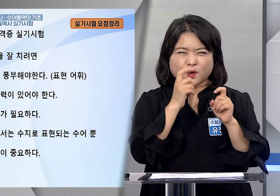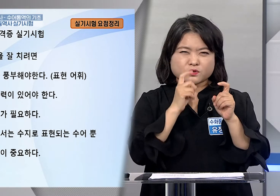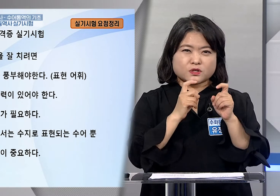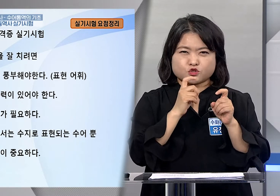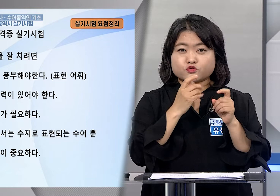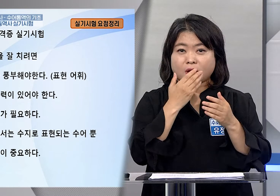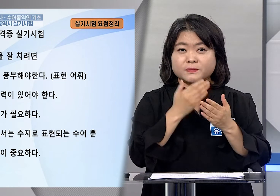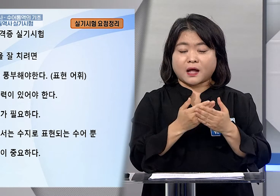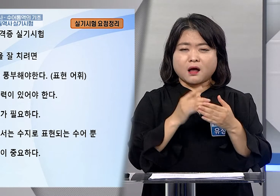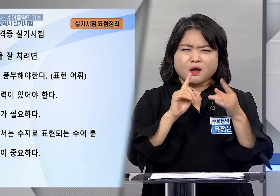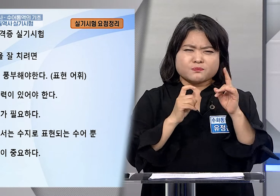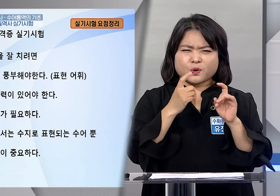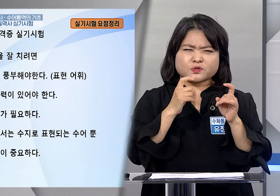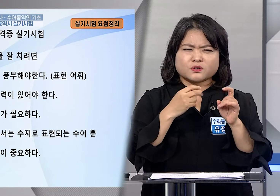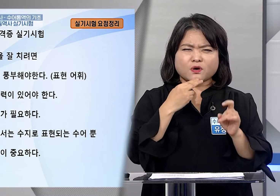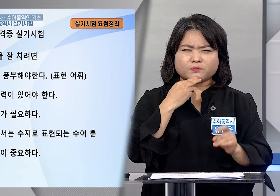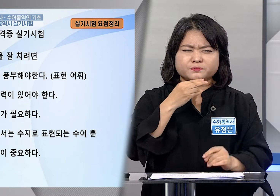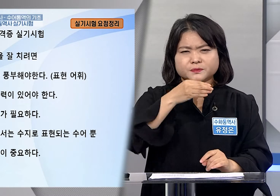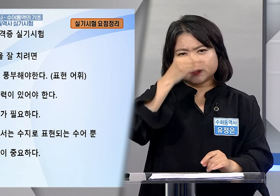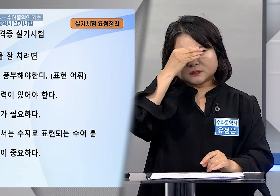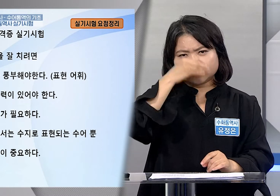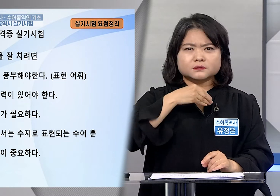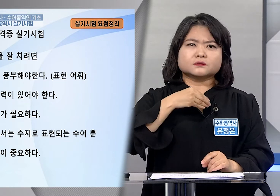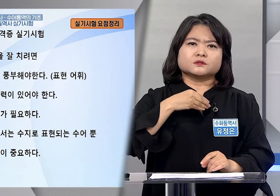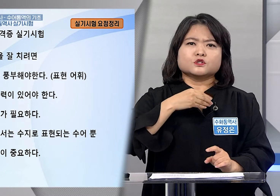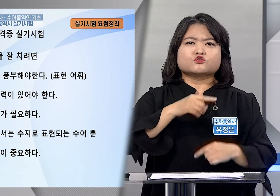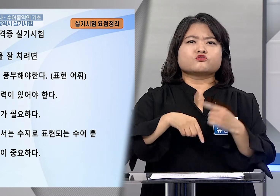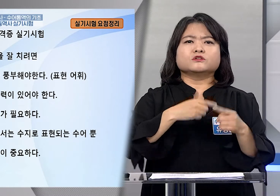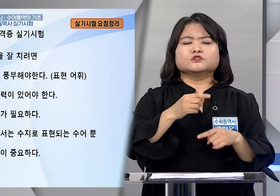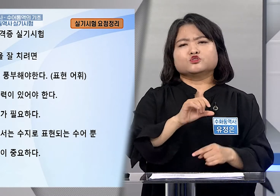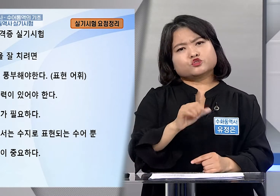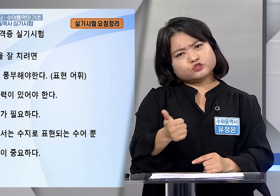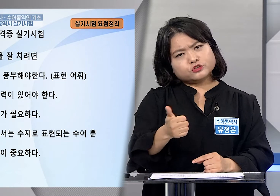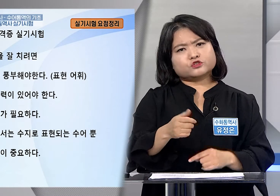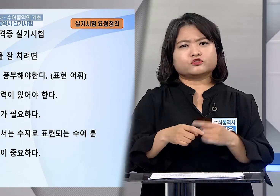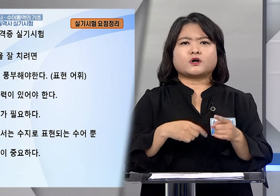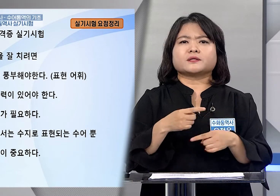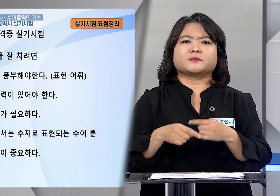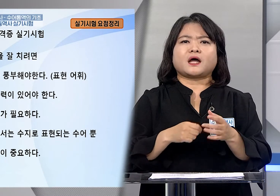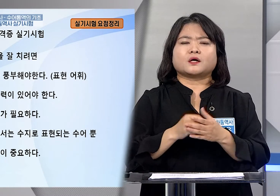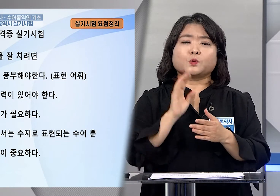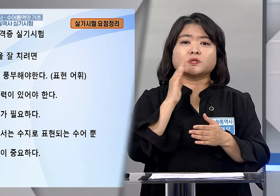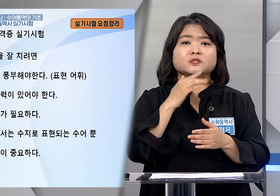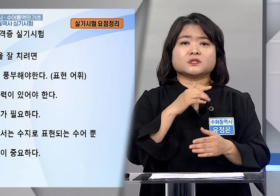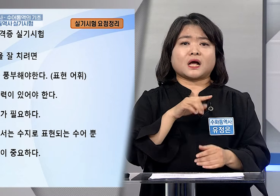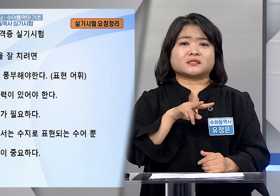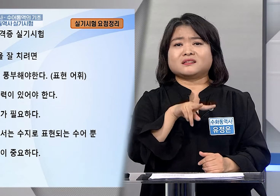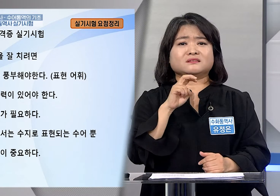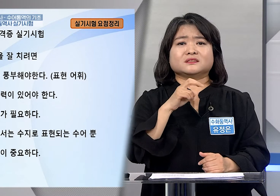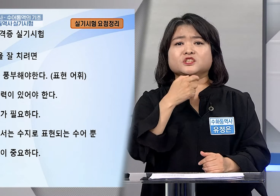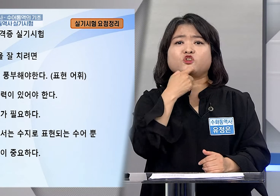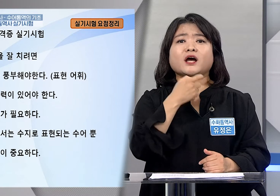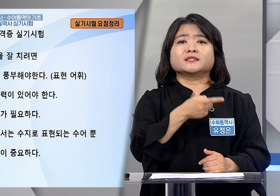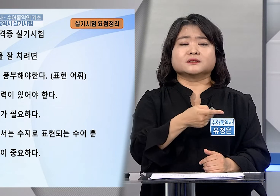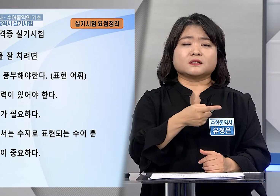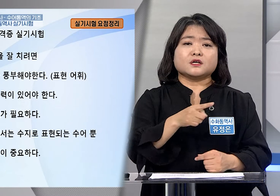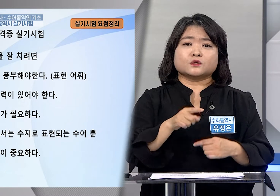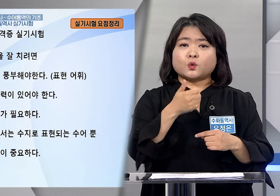표정이 중요합니다. 표정이 없는 수어는 죽은 수화입니다. 농인들이 가장 싫어하는